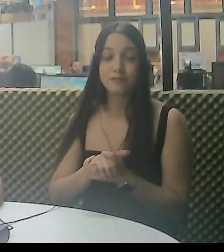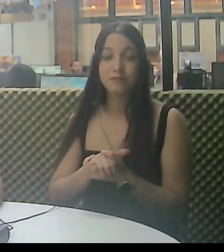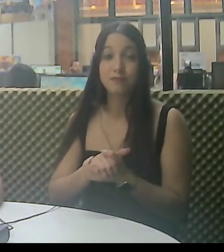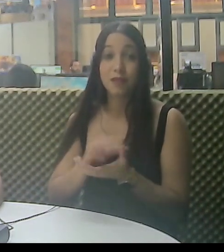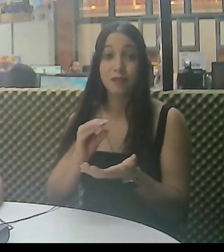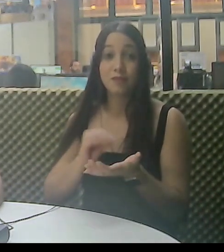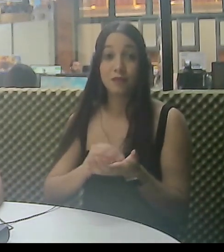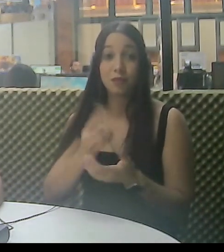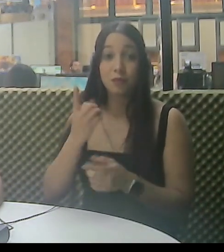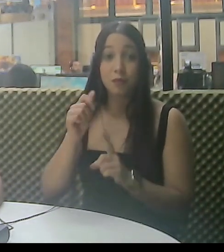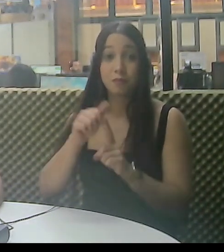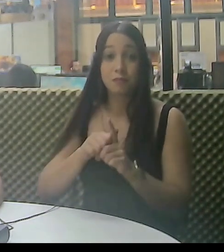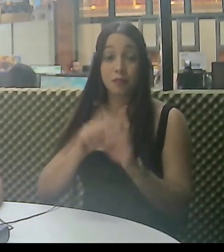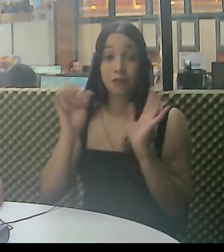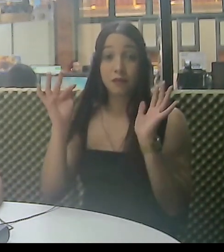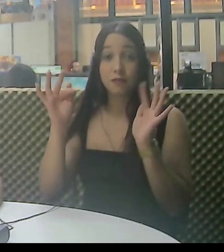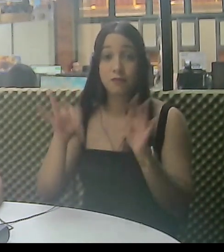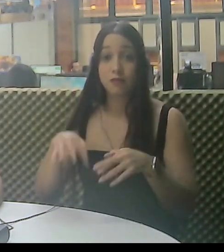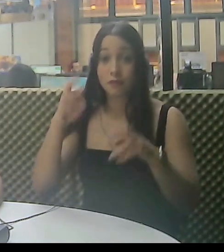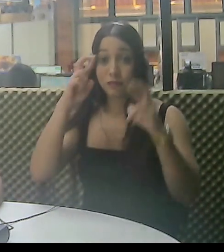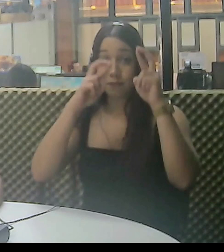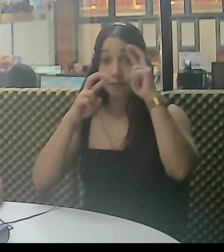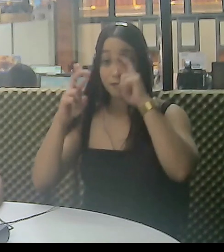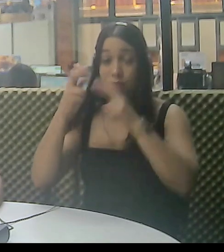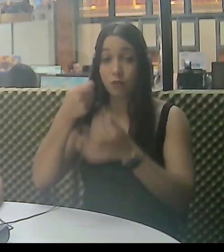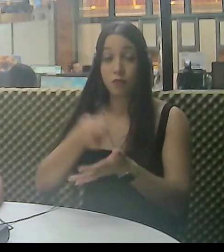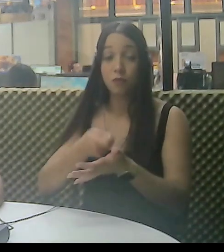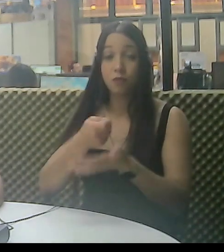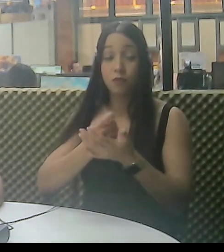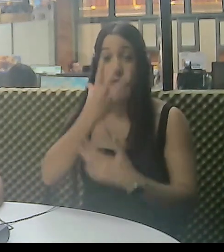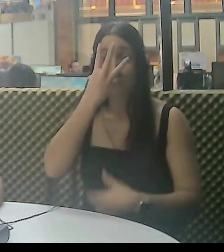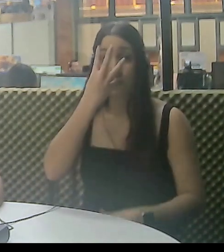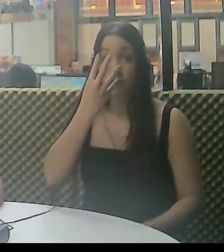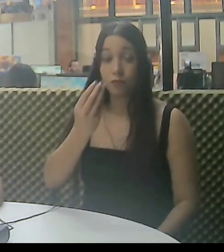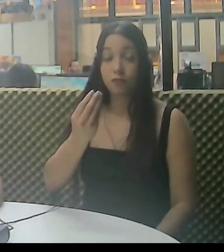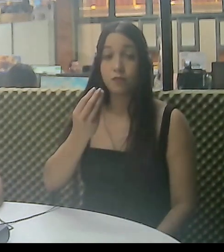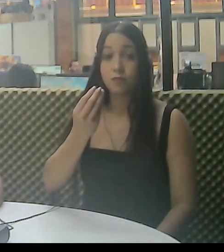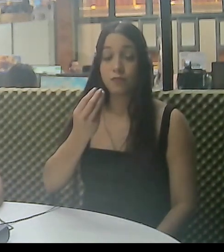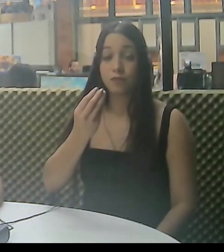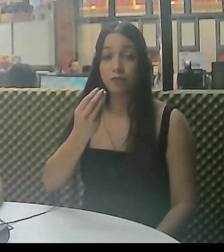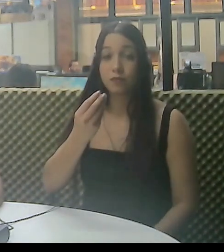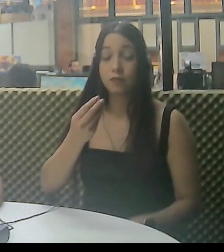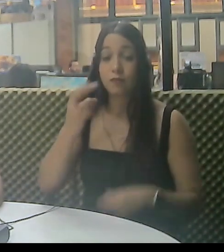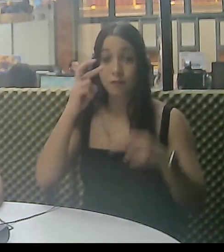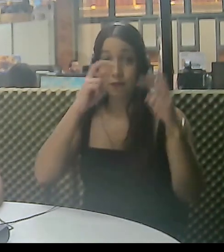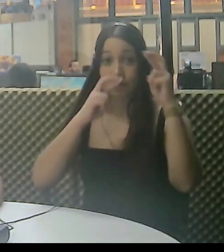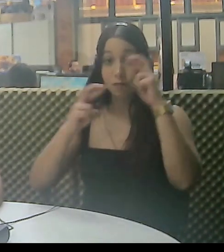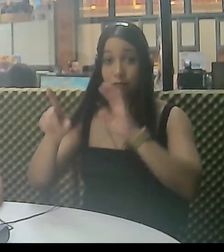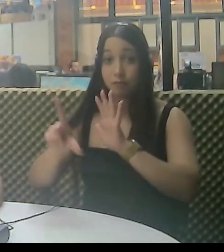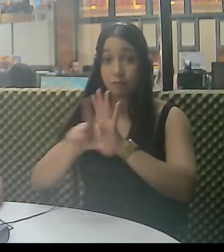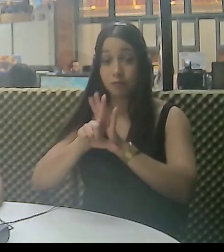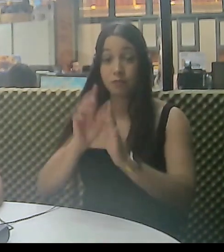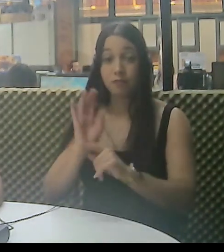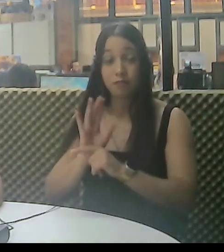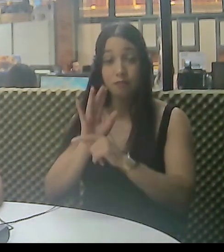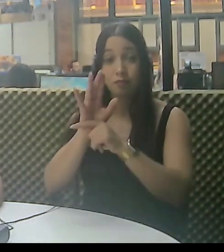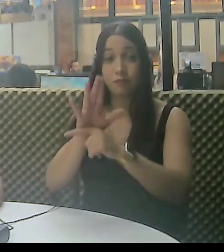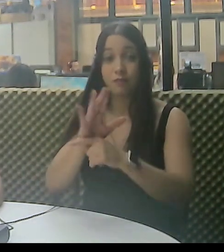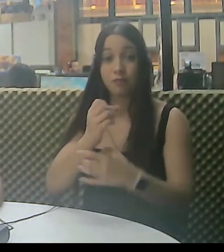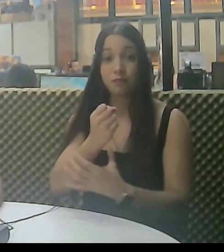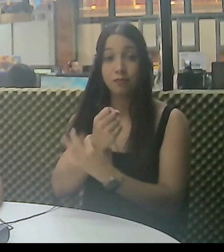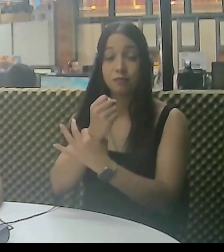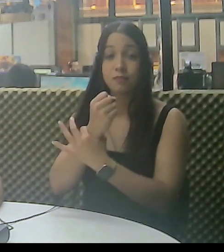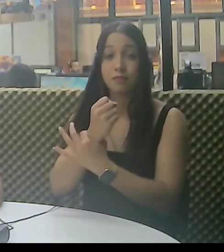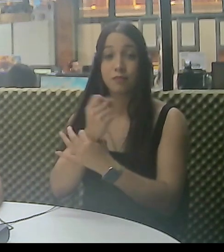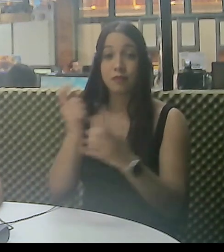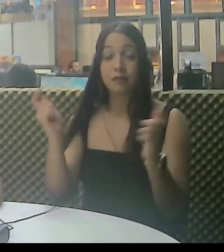Falta 1 mês para o encerramento da vistoria obrigatória de vans escolares. A vistoria obrigatória é um procedimento que auxilia na segurança